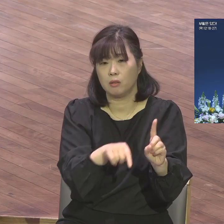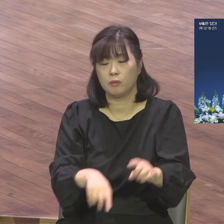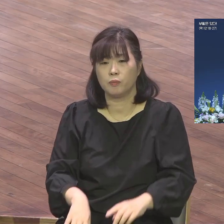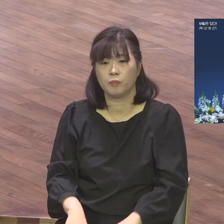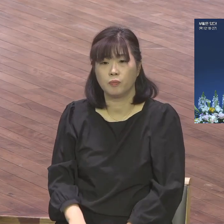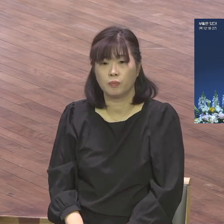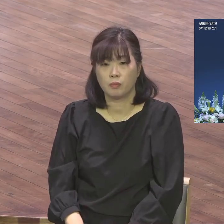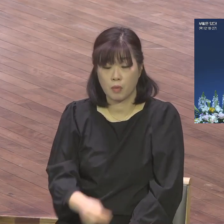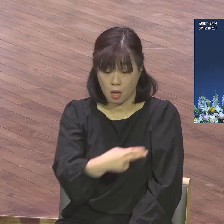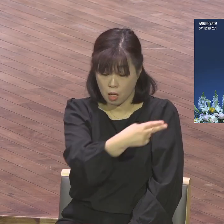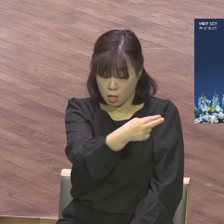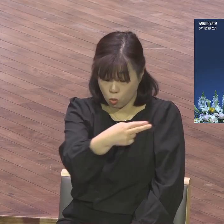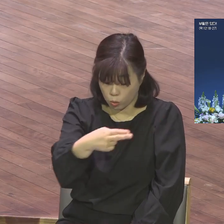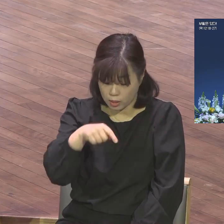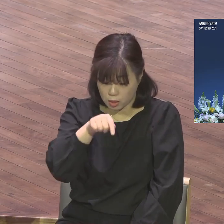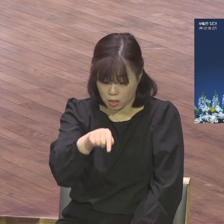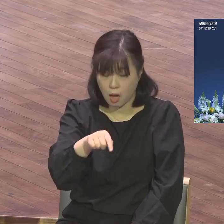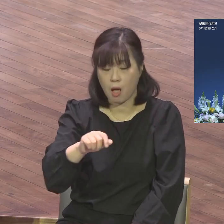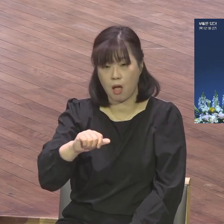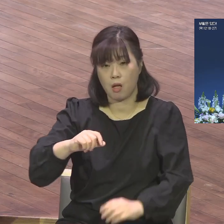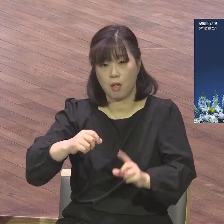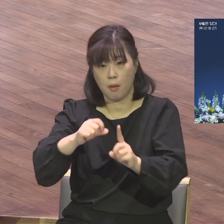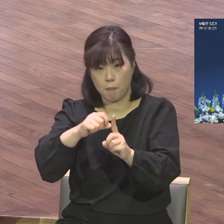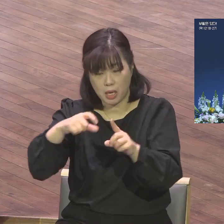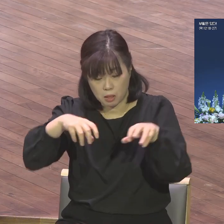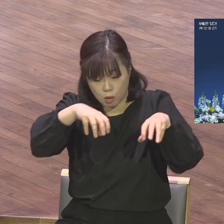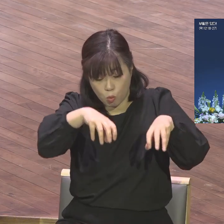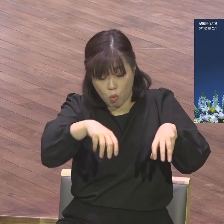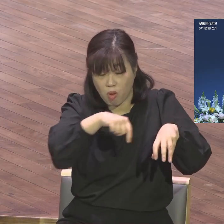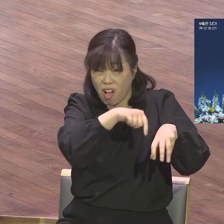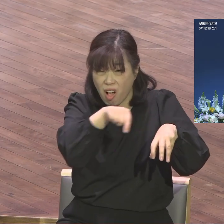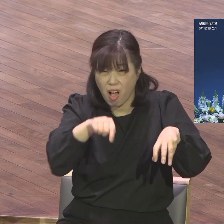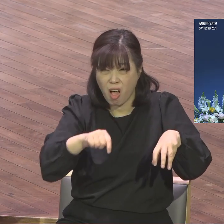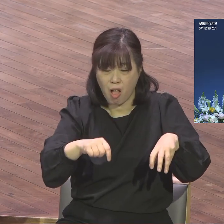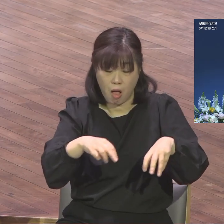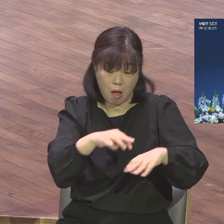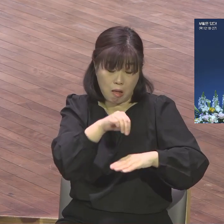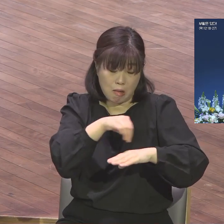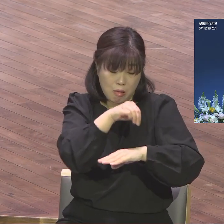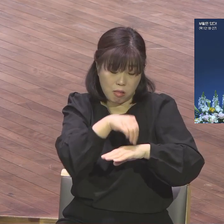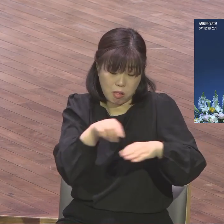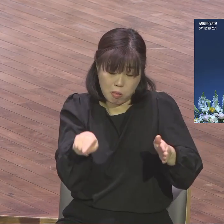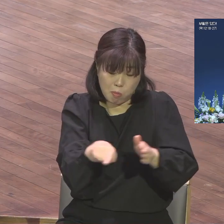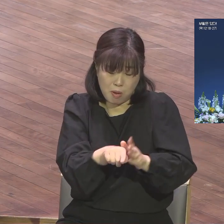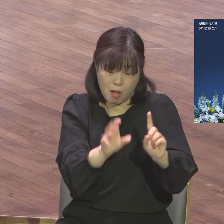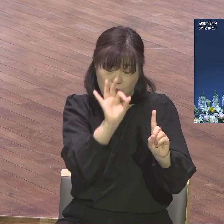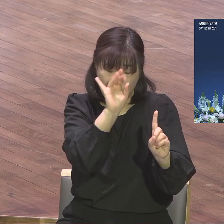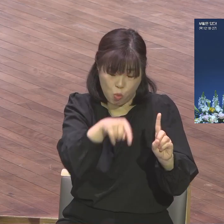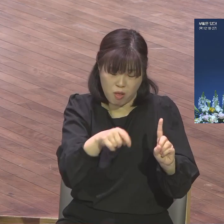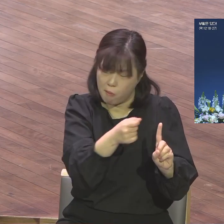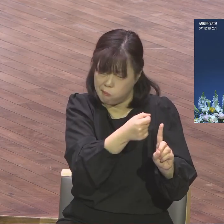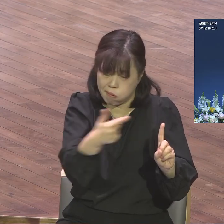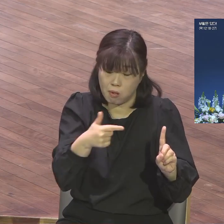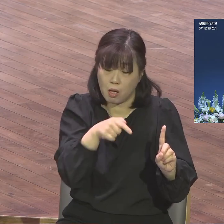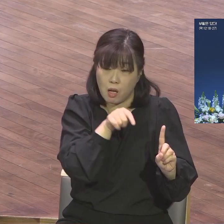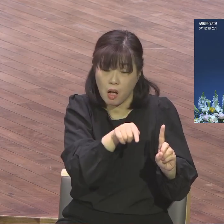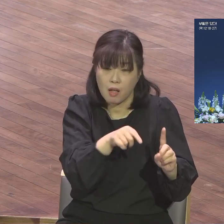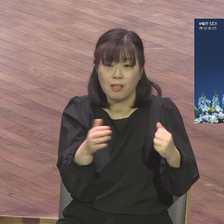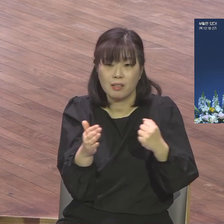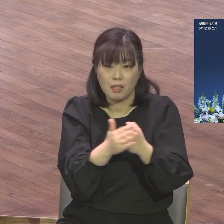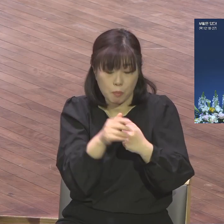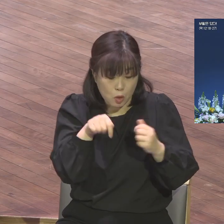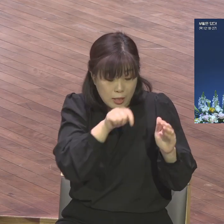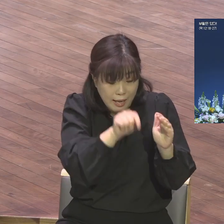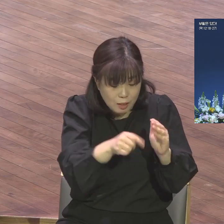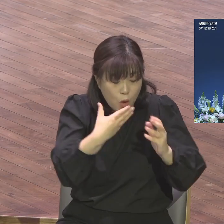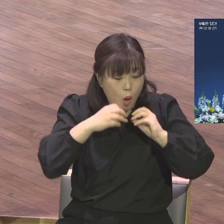들어와야 되겠죠. 사실 이슬람권 선교를 위해서는 꼭 필요한 게 현지 선교사예요. 현지인이 일어나야 돼요.